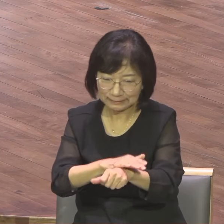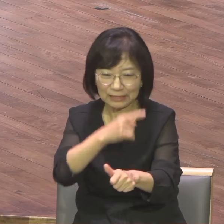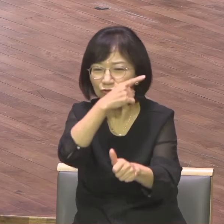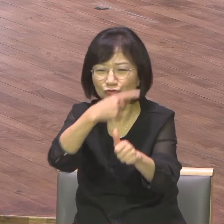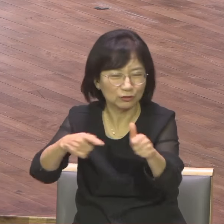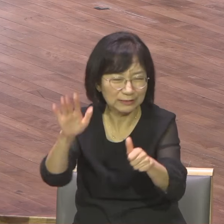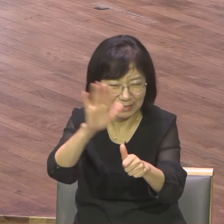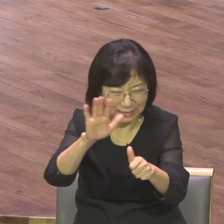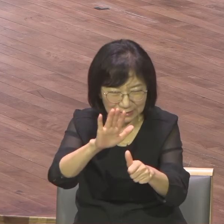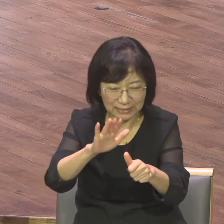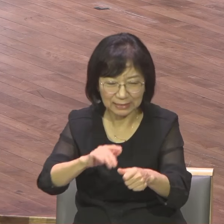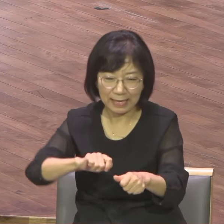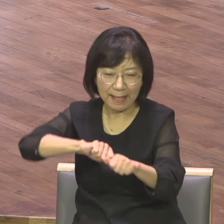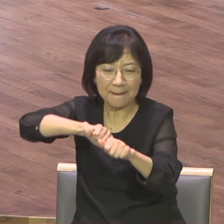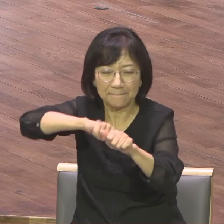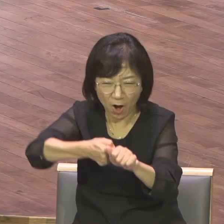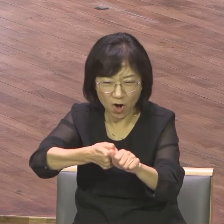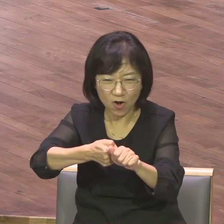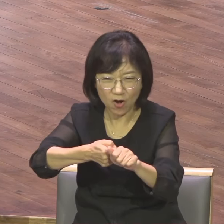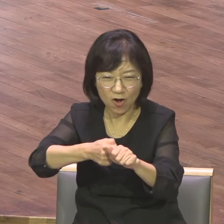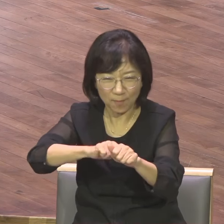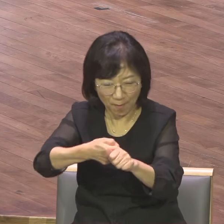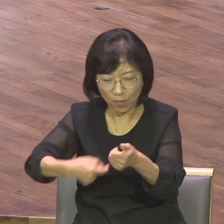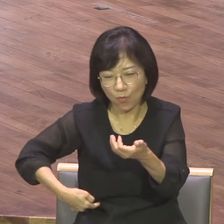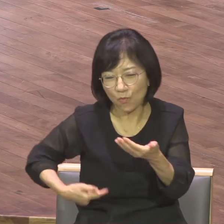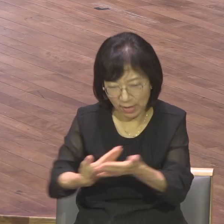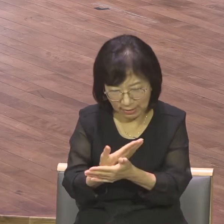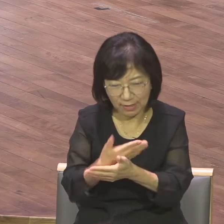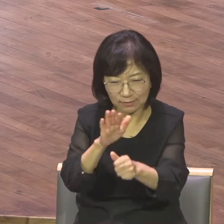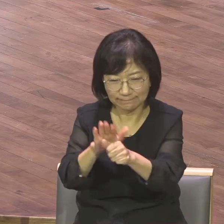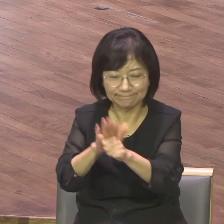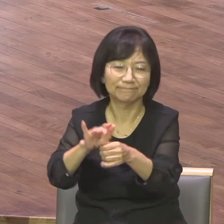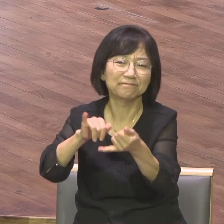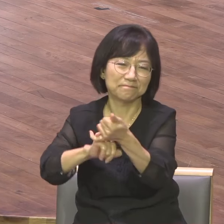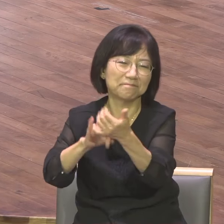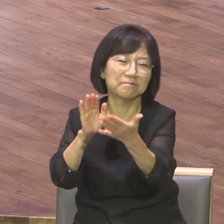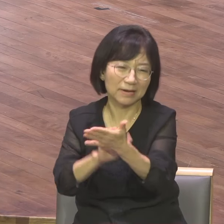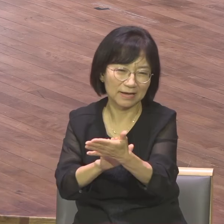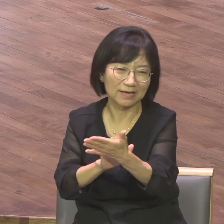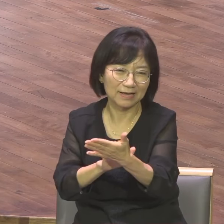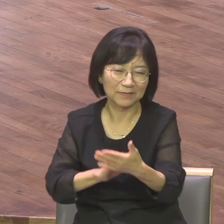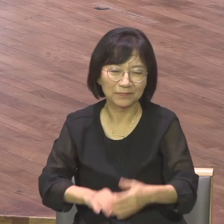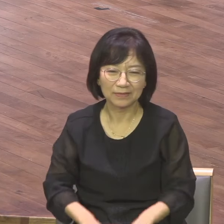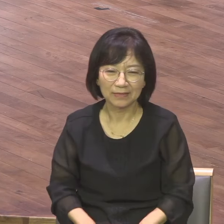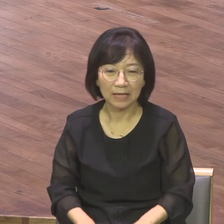하나님께서 그런 은혜를 지금 베풀고 계시는 중이에요. 다윗과 약속 때문에.